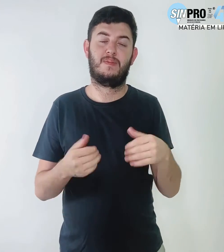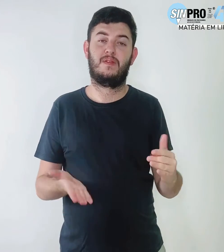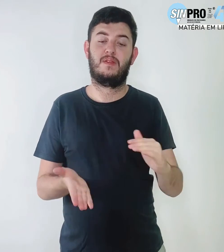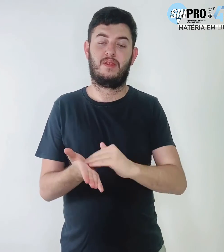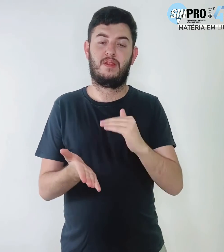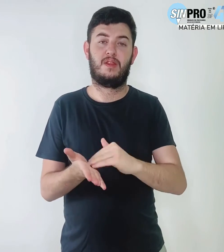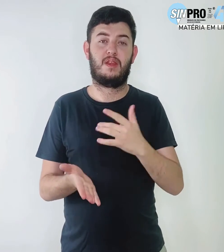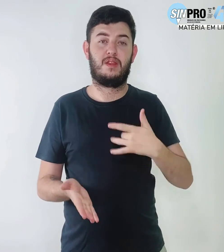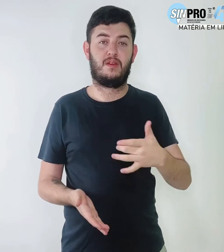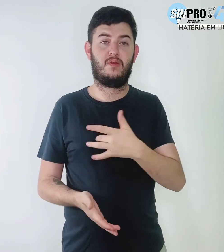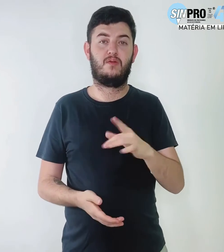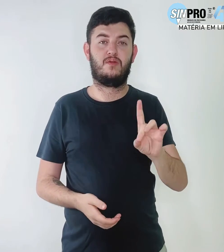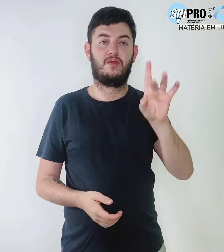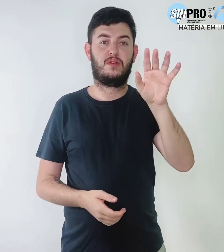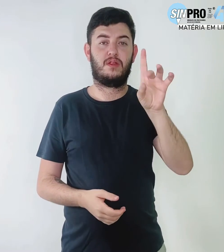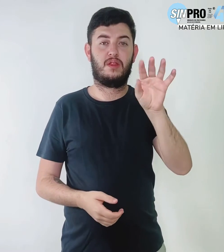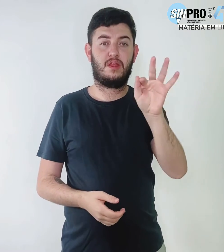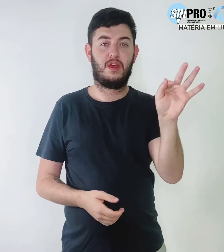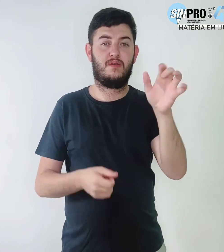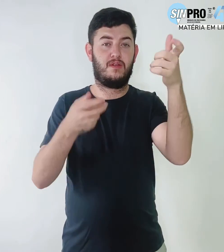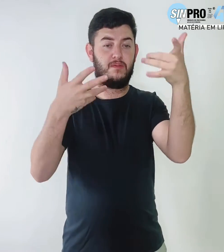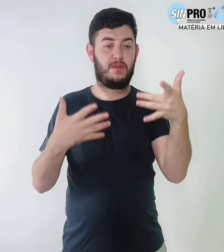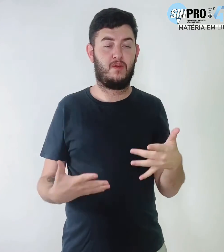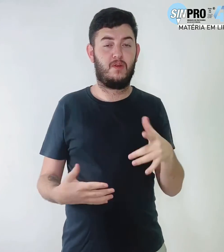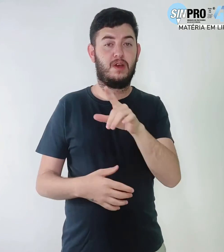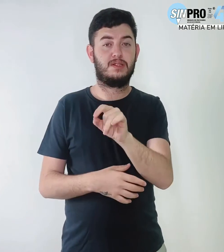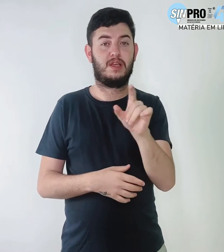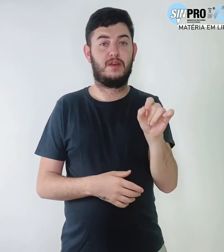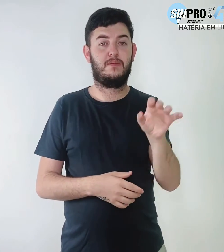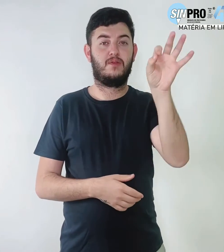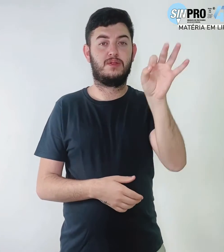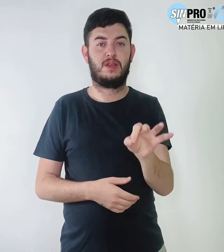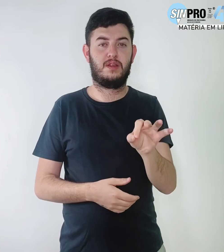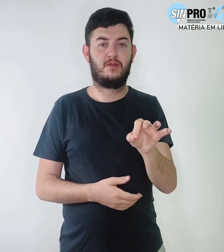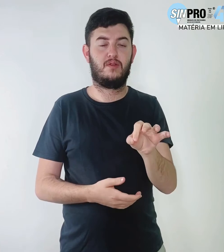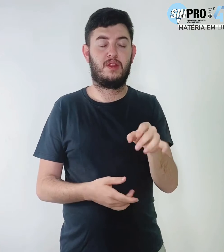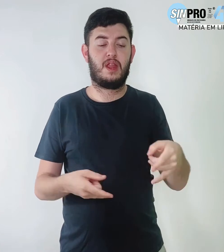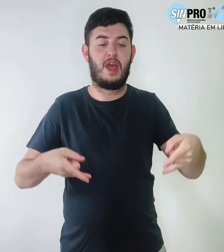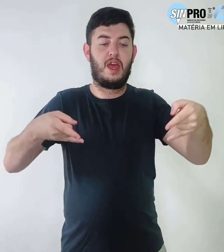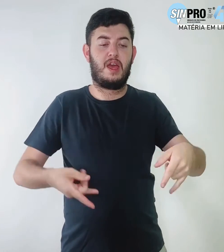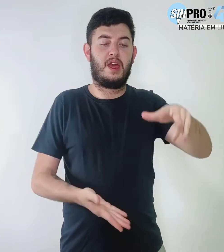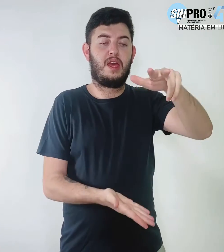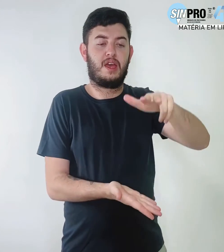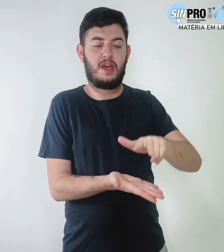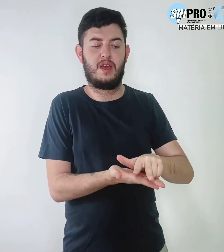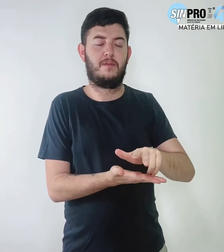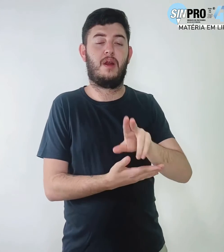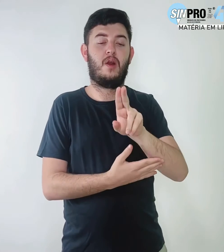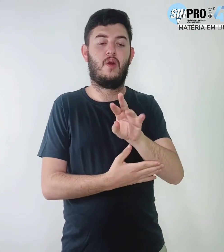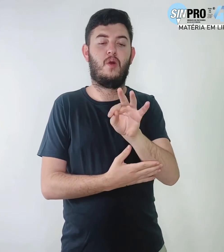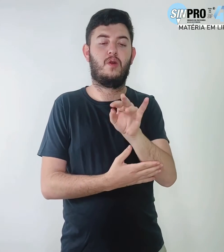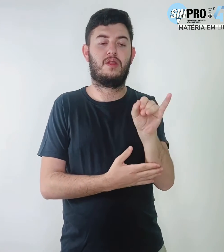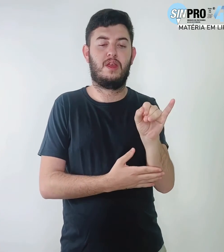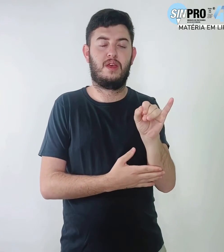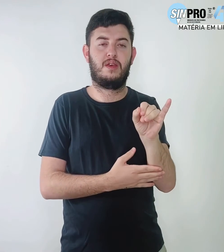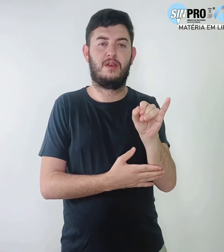DF informou que 100% dos leitos de UTI da rede pública de saúde estão ocupados e